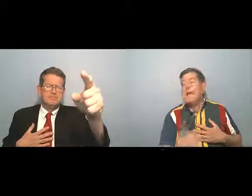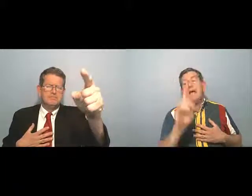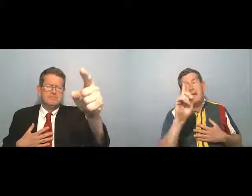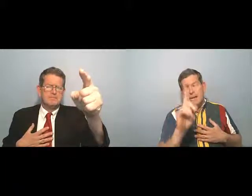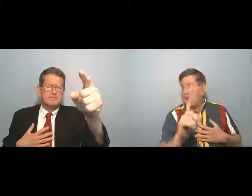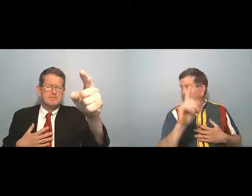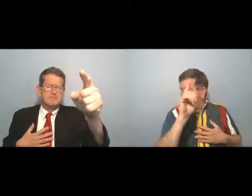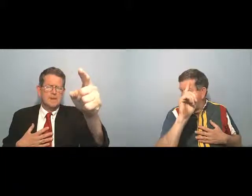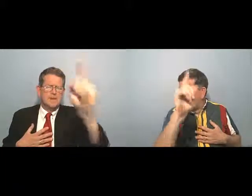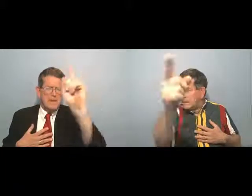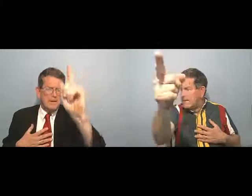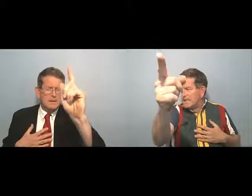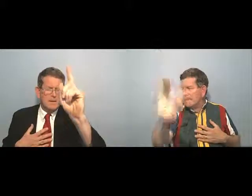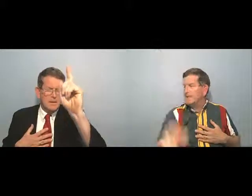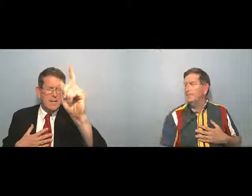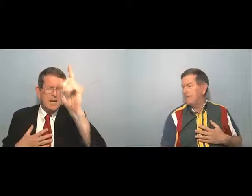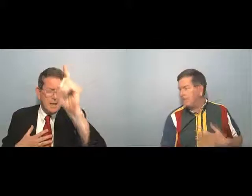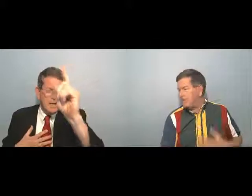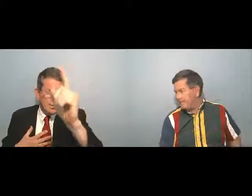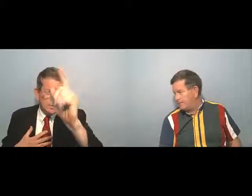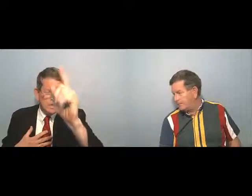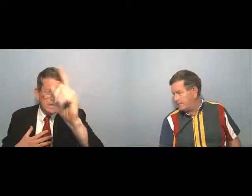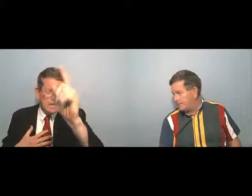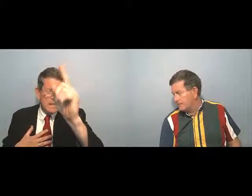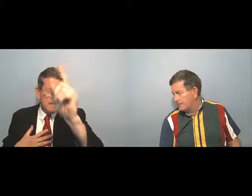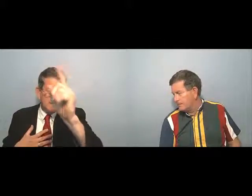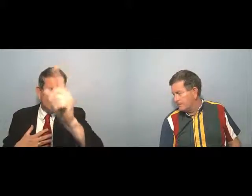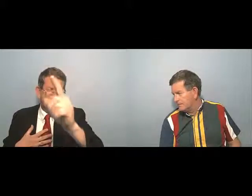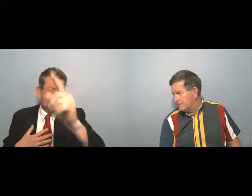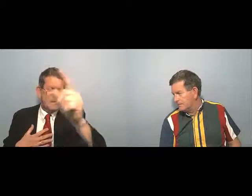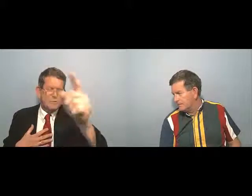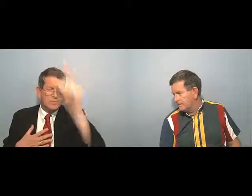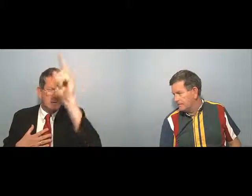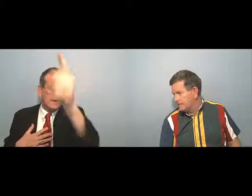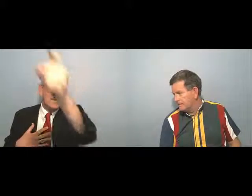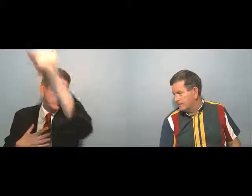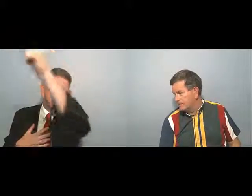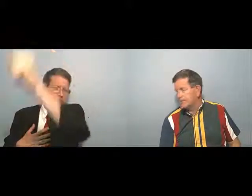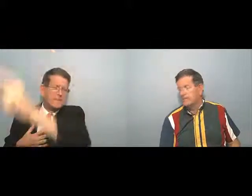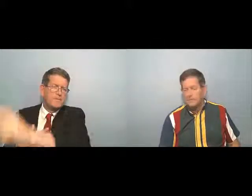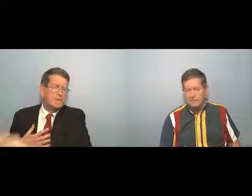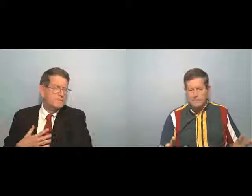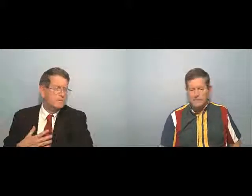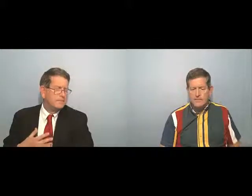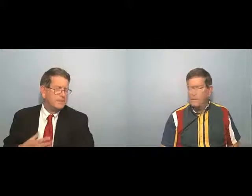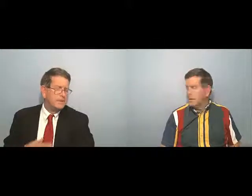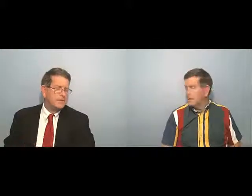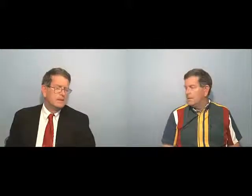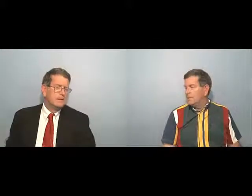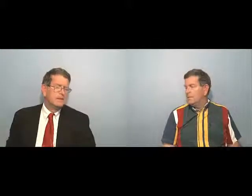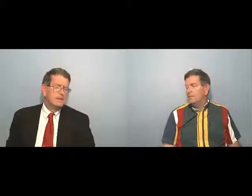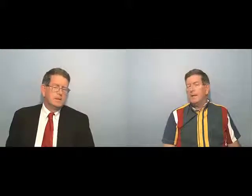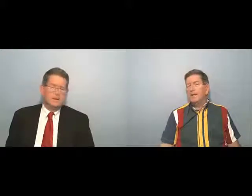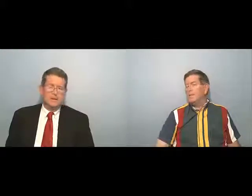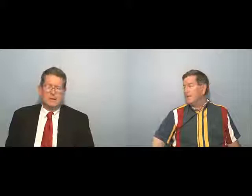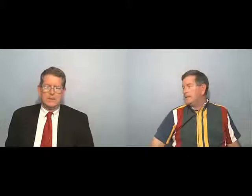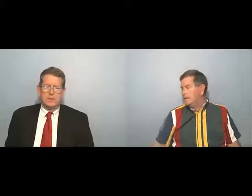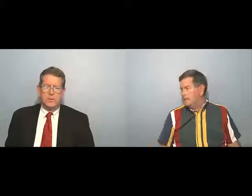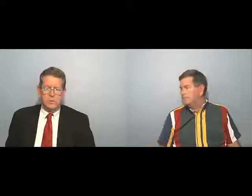Et écouter ma femme. Je vais parler et écouter ma femme. Oh, d'accord, Michael. C'est